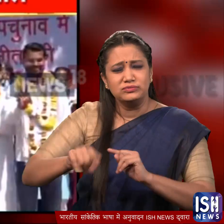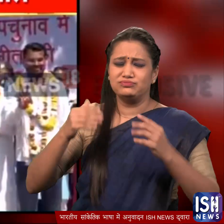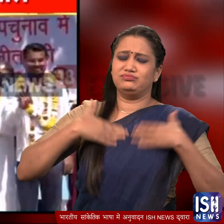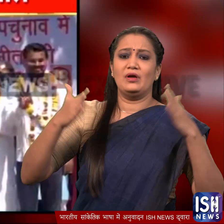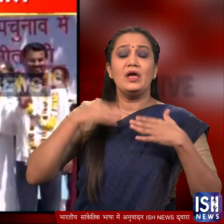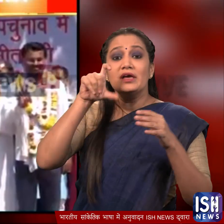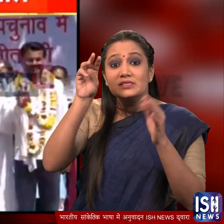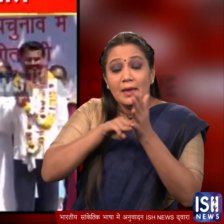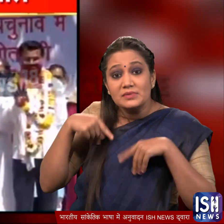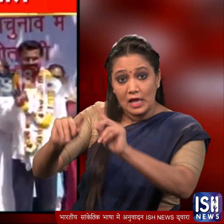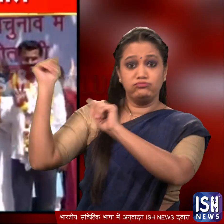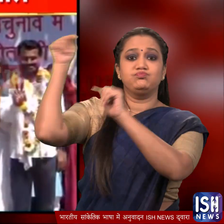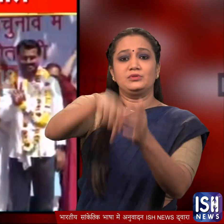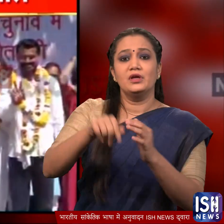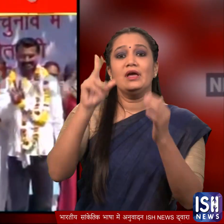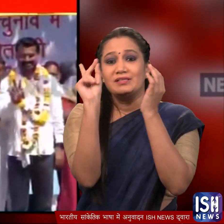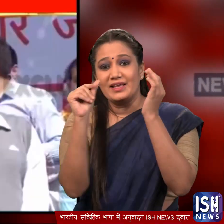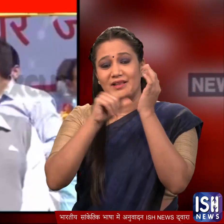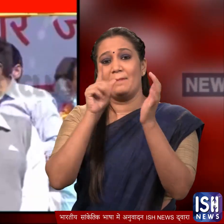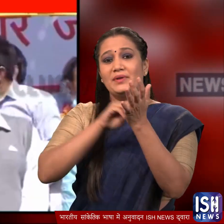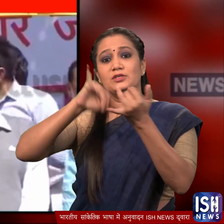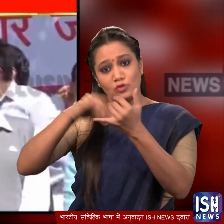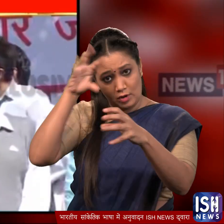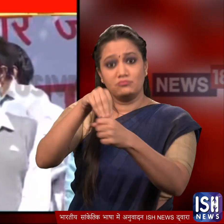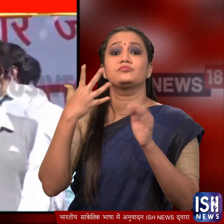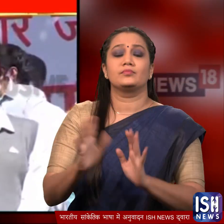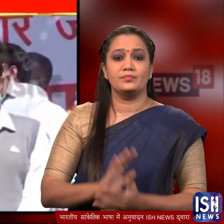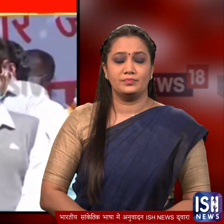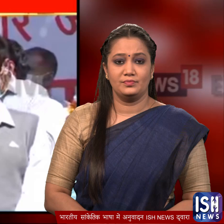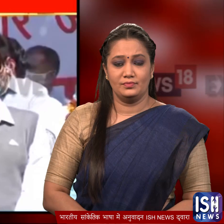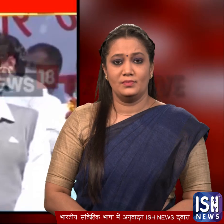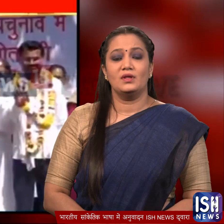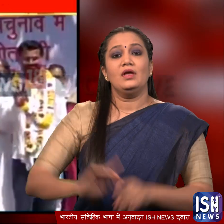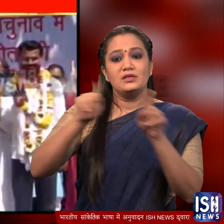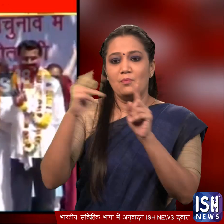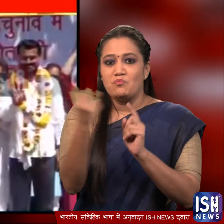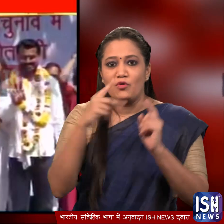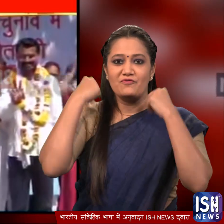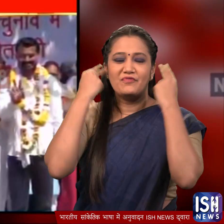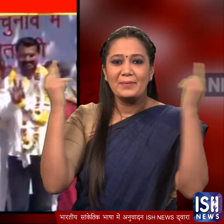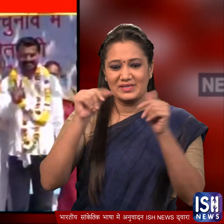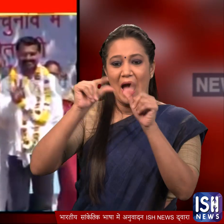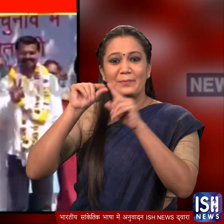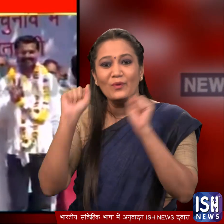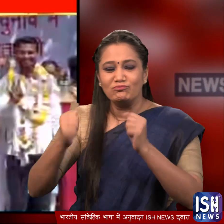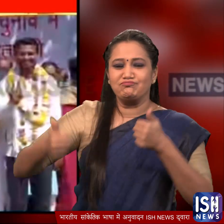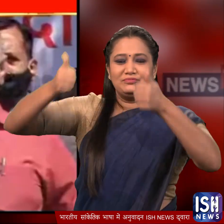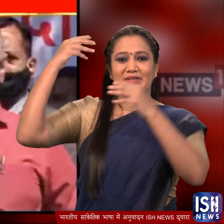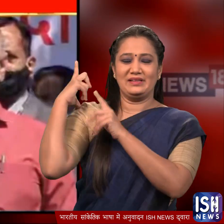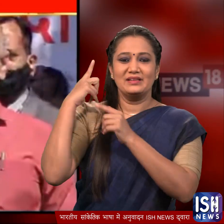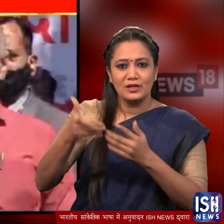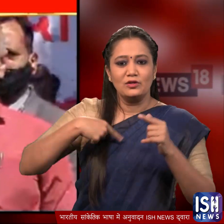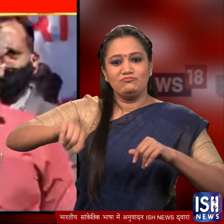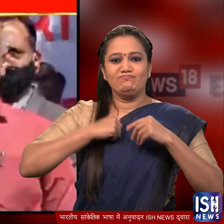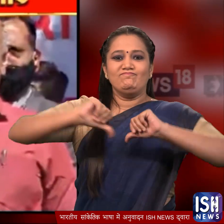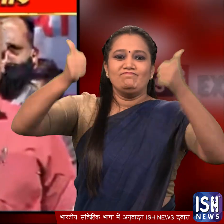जश्न मनाया गया, जिसमें दिल्ली के सीएम अरविंद केजरीवाल और डिप्टी सीएम मनीष सिसोदिया भी शामिल हुए। पार्टी के ये दोनों बड़े चेहरे जीते हुए